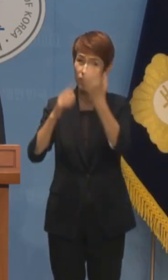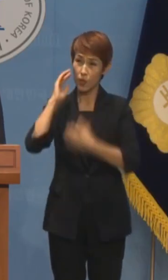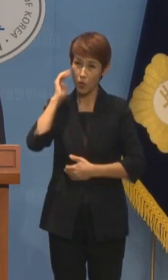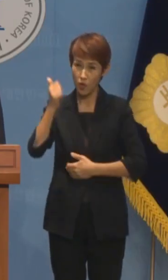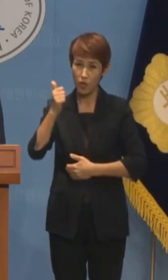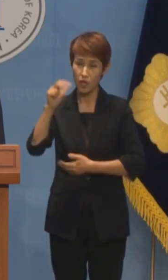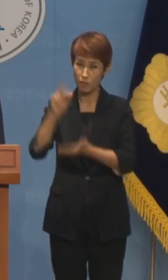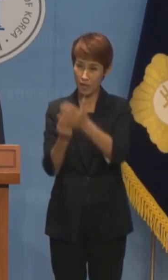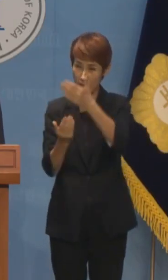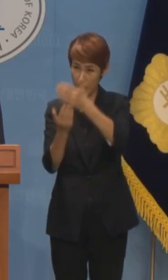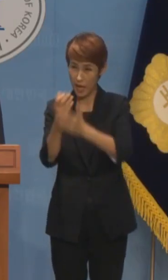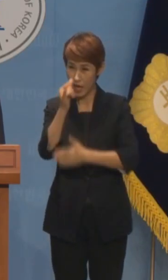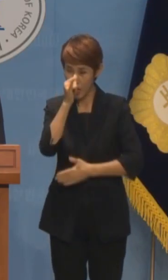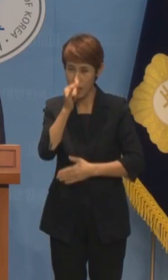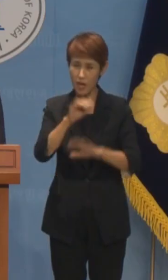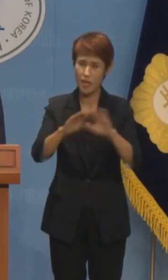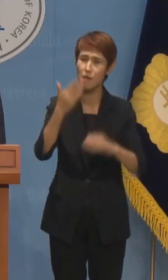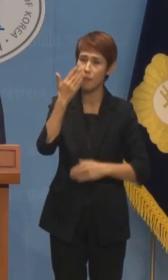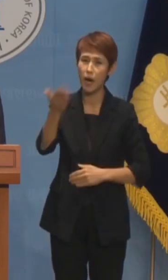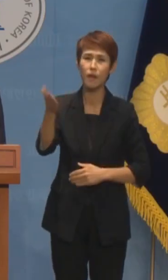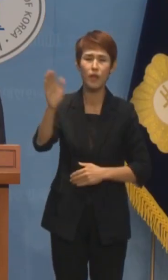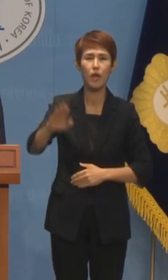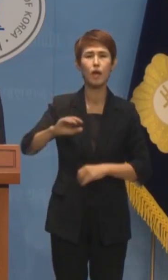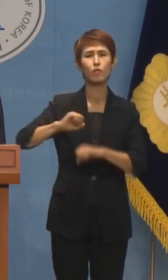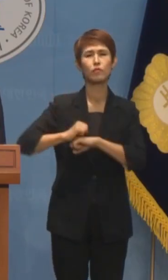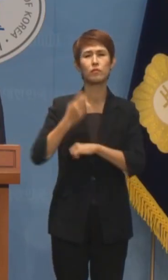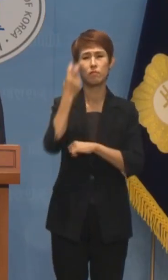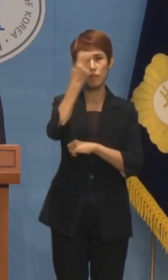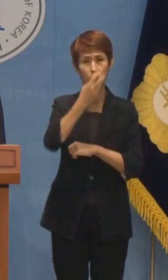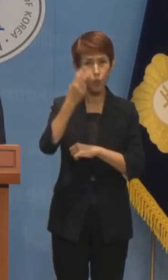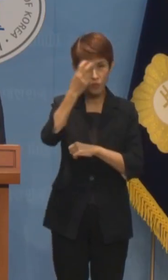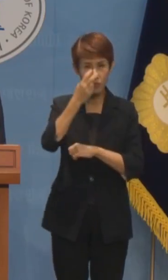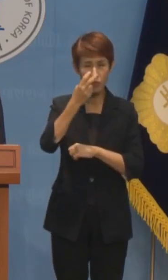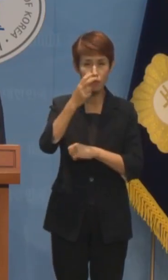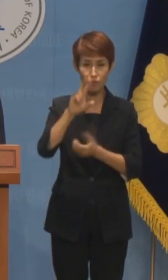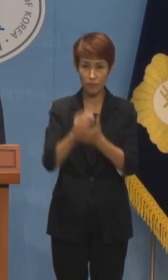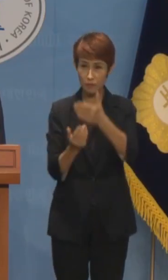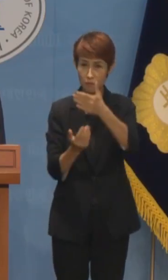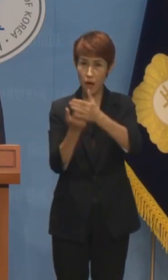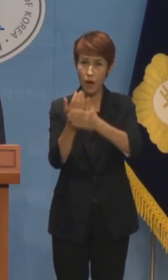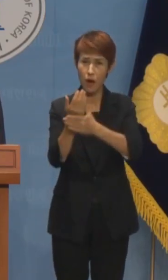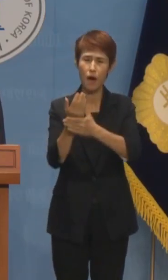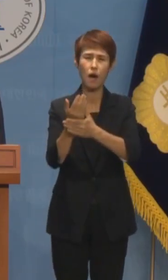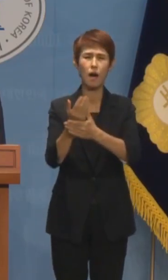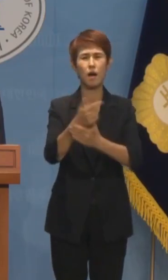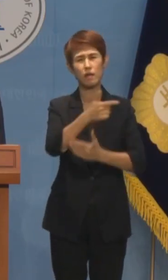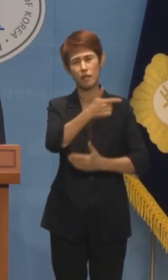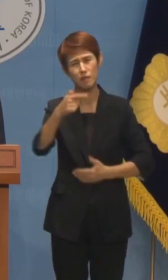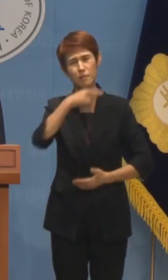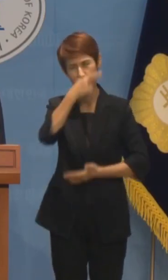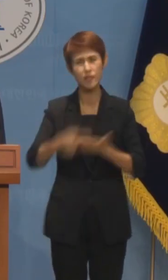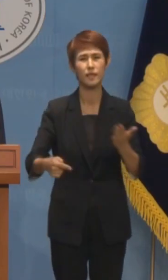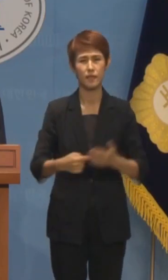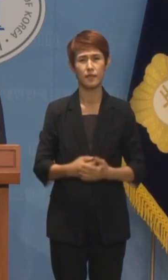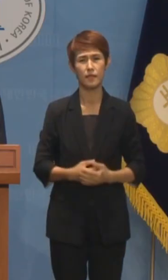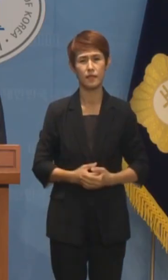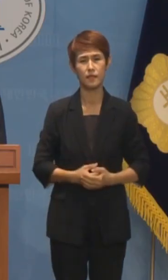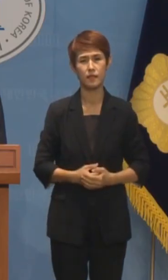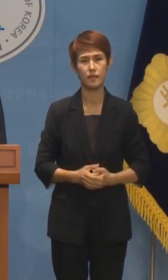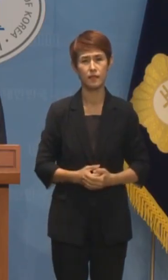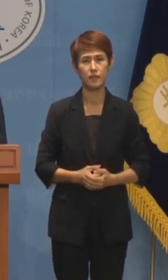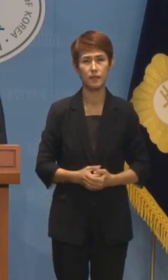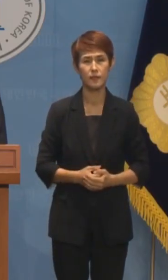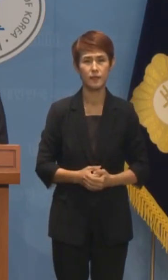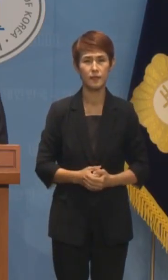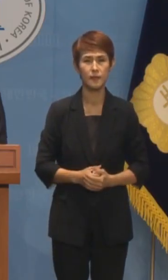쳐도 수습이 가능하다지만 안보 분야는 사고가 나면 감당이 되지 않을 테니까요.